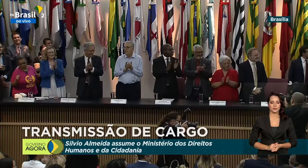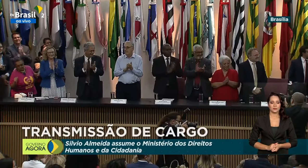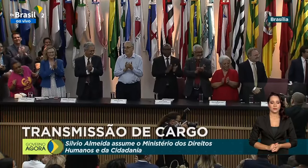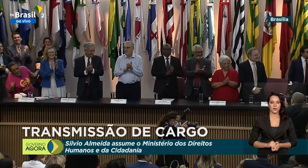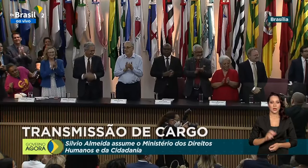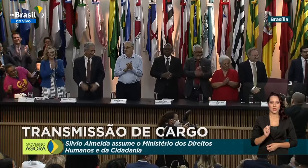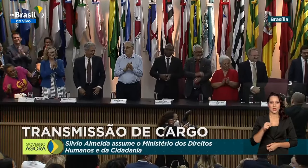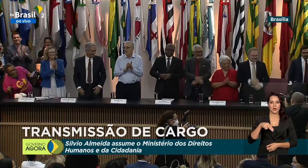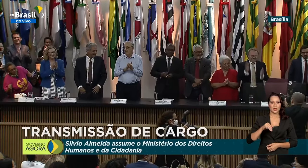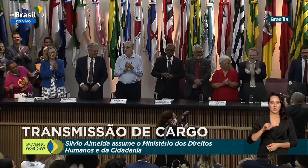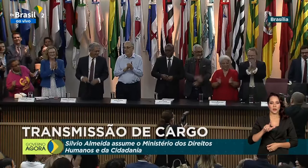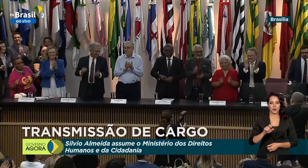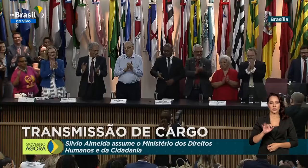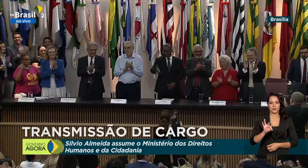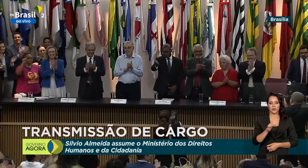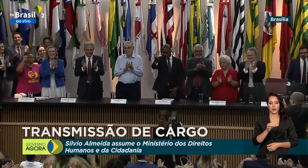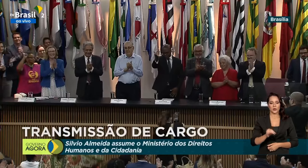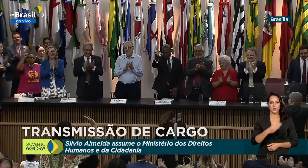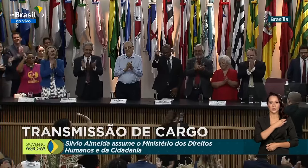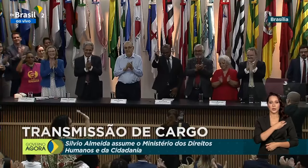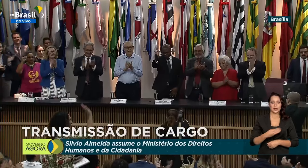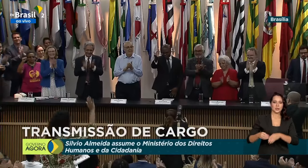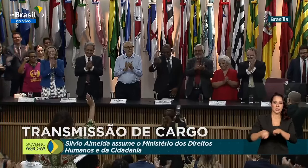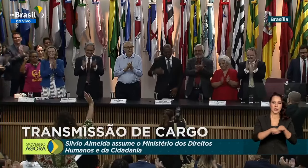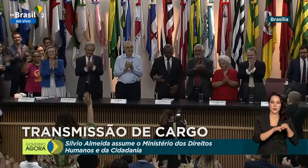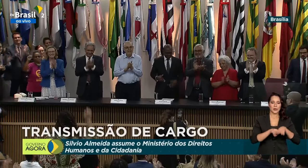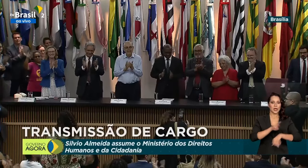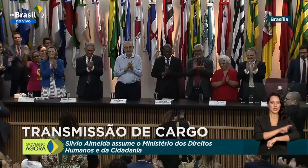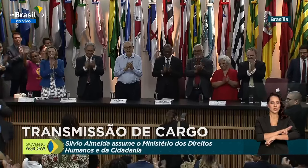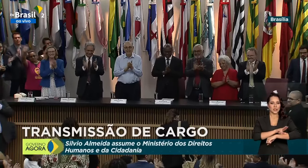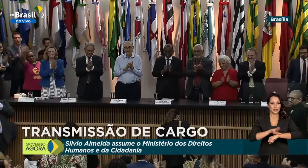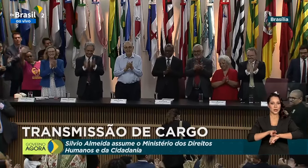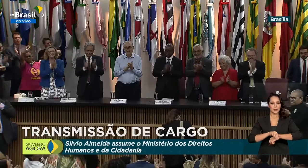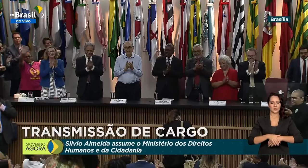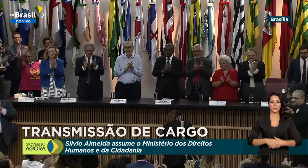Aniele Franco ministro da Igualdade racial